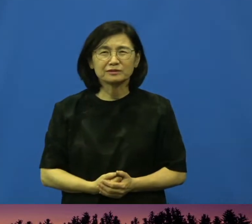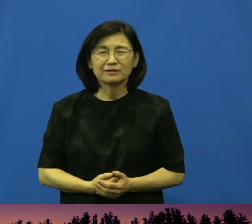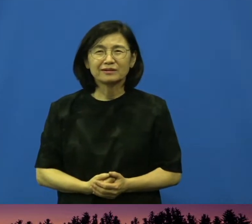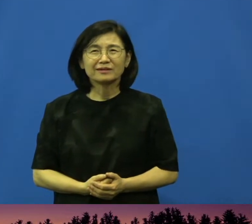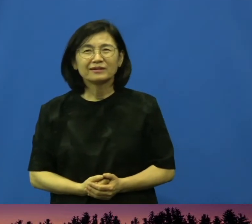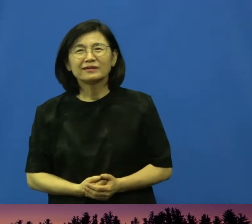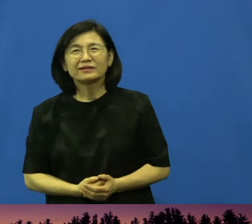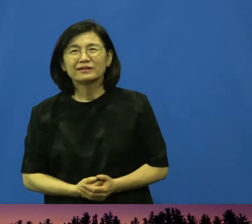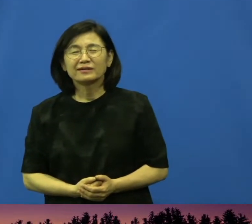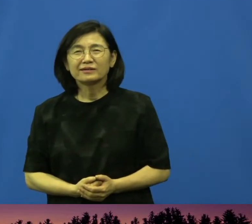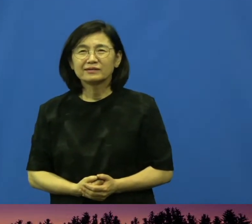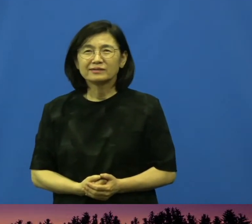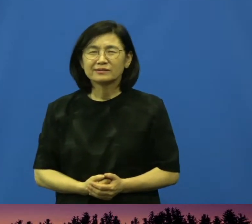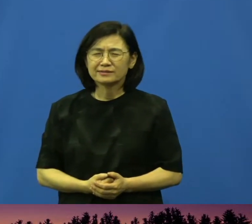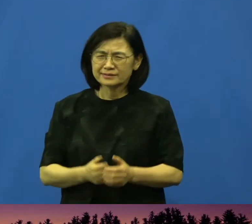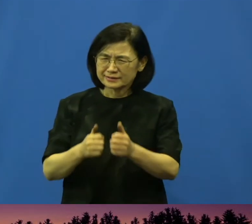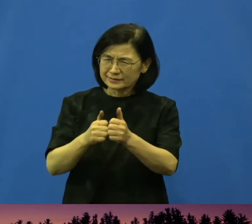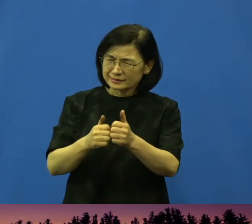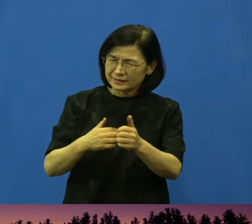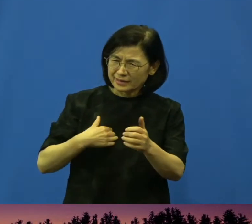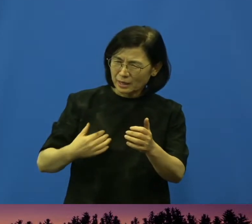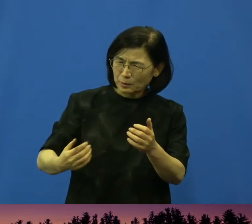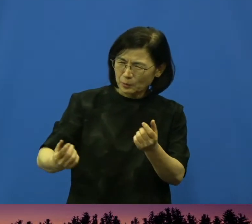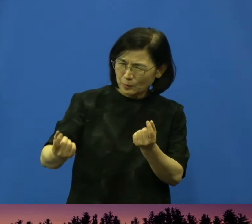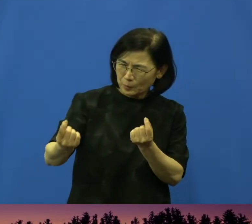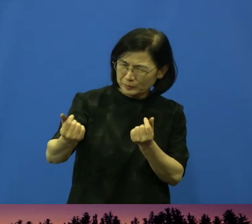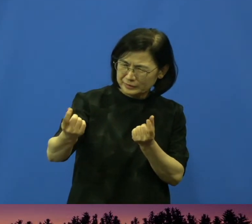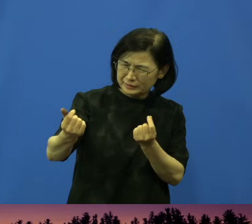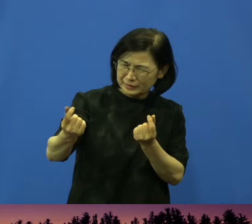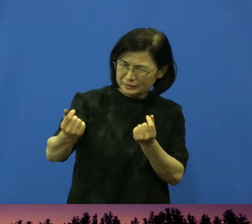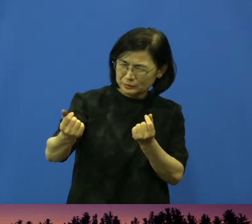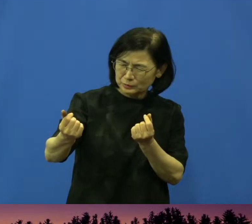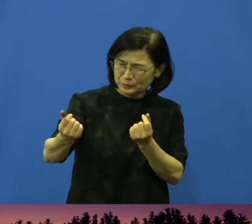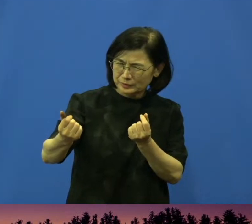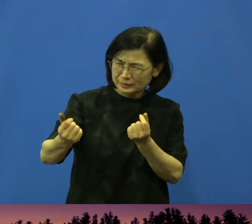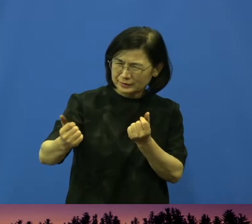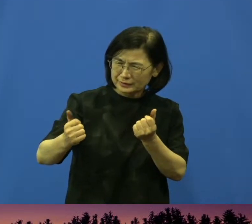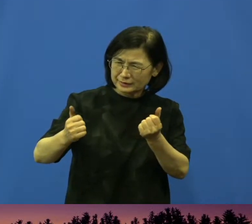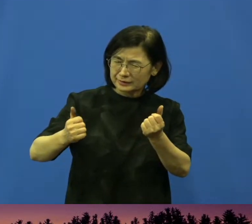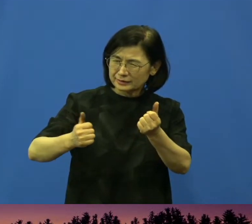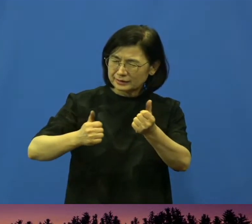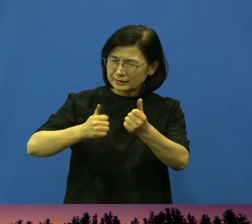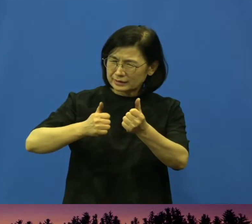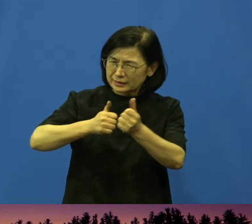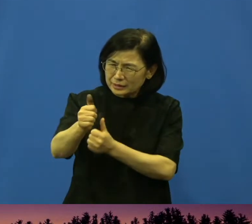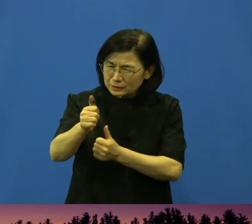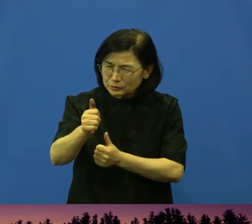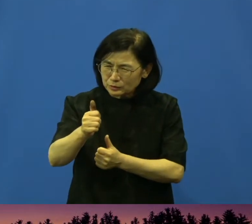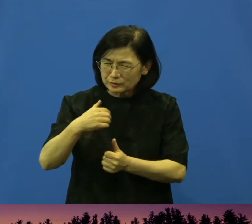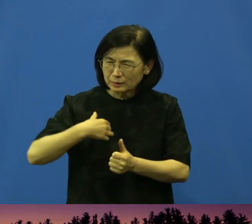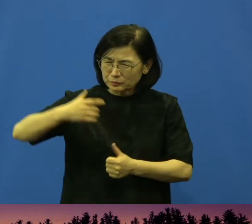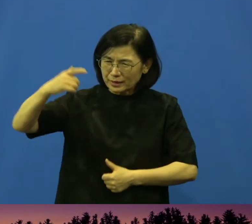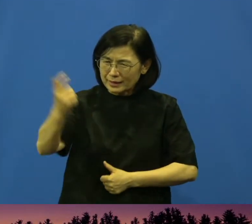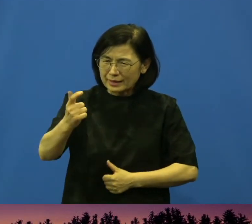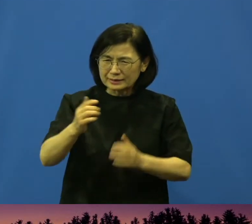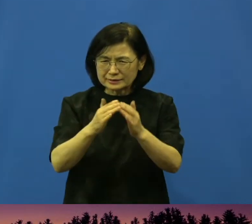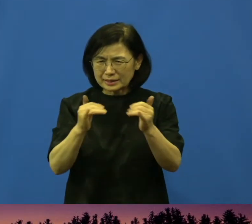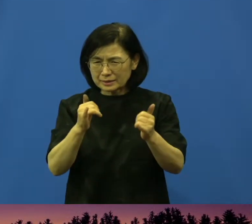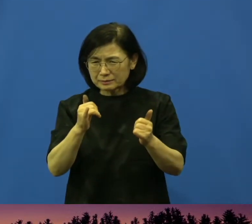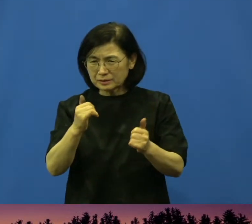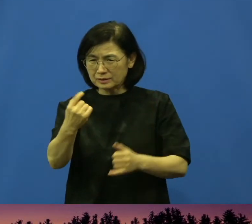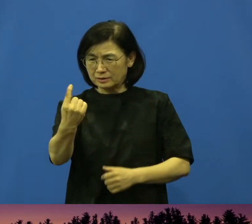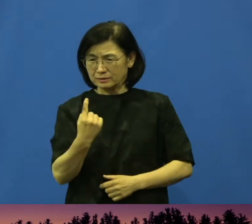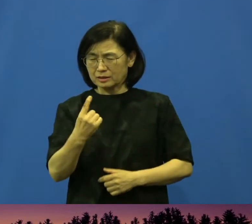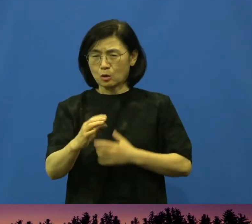이길 만한 사람이 있으면 되겠는데 적수가 생기잖아요. 항상 나보다 센 사람이 있다고요. 어디든